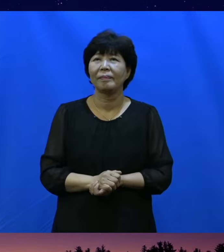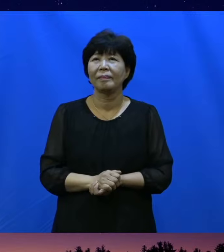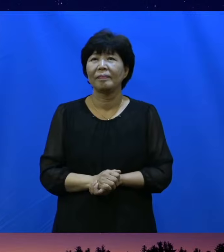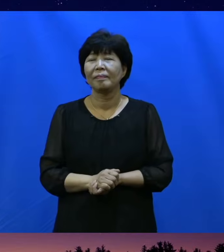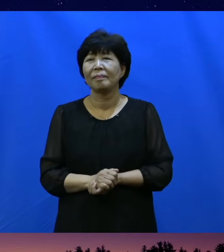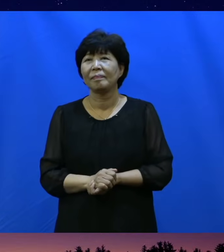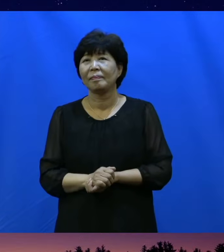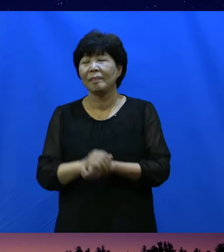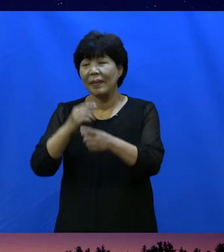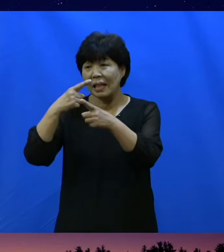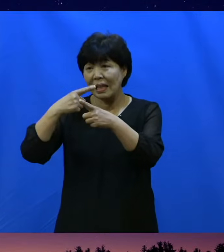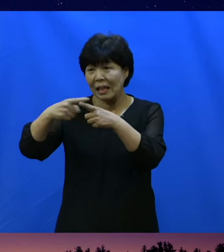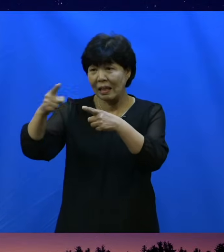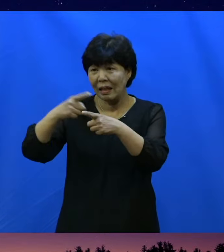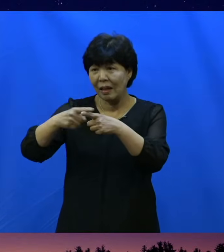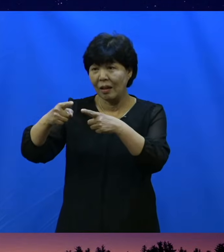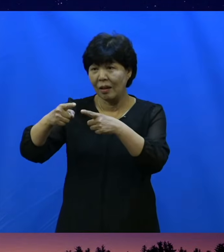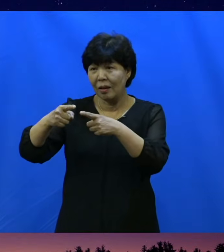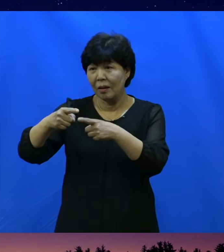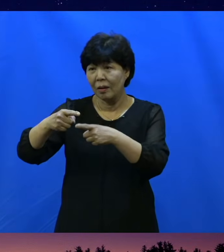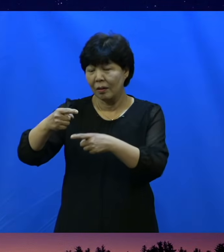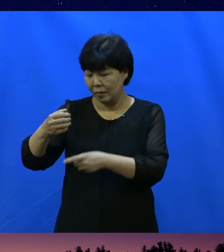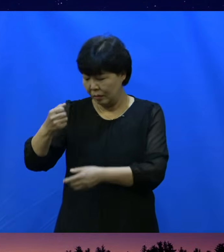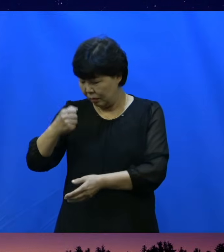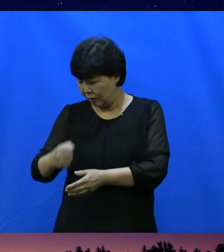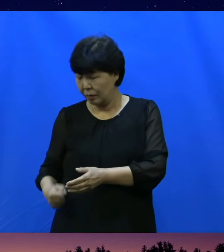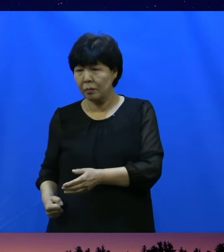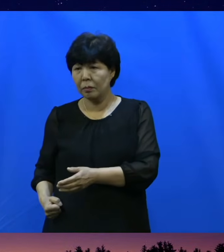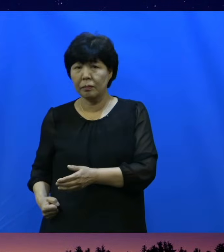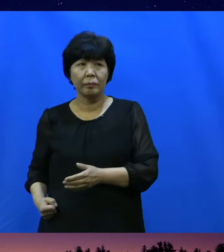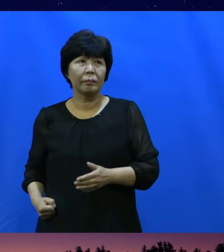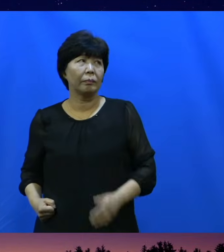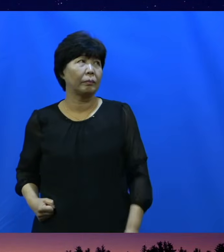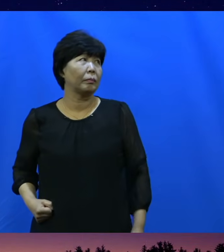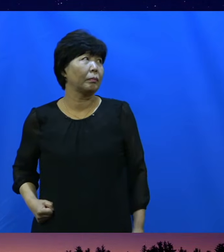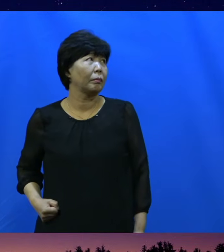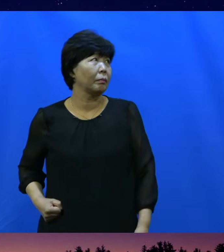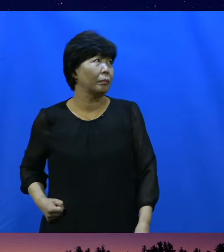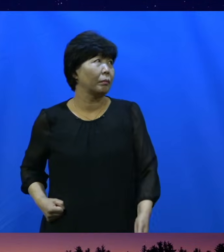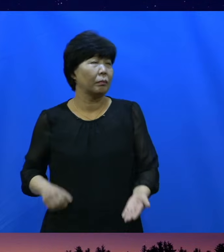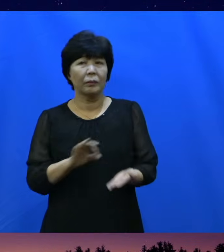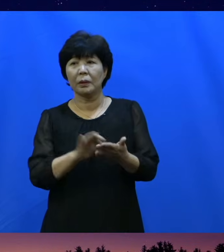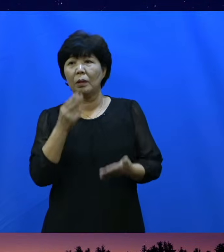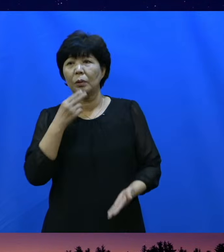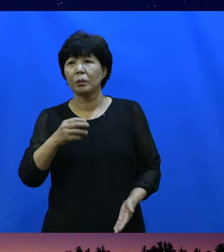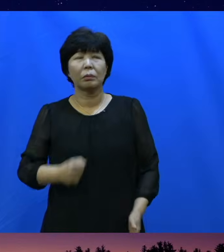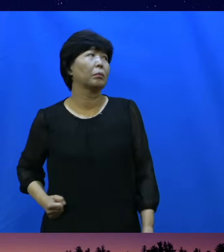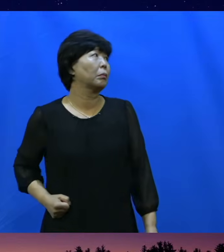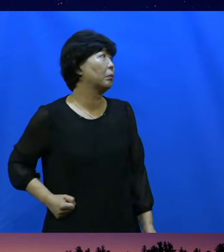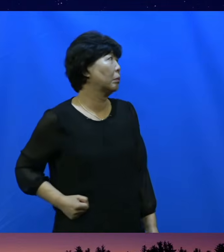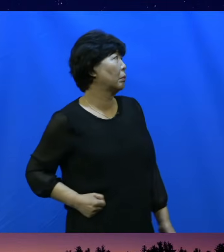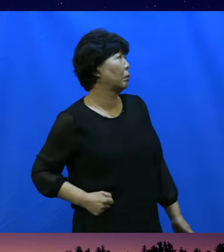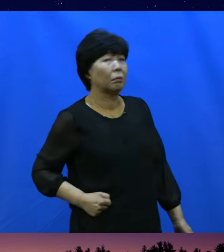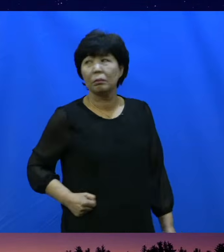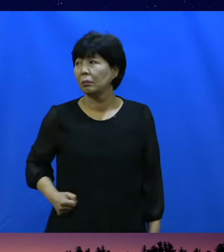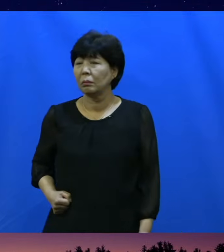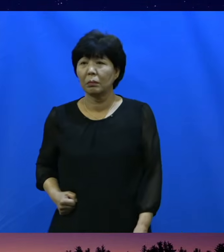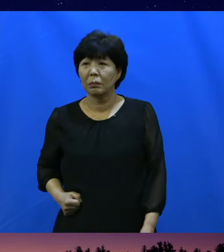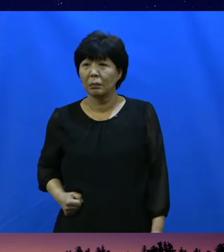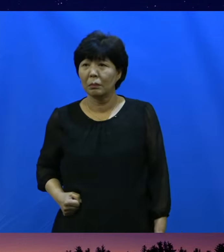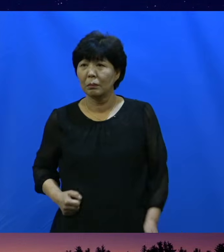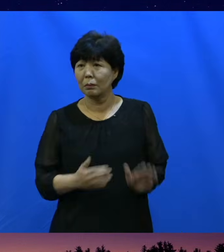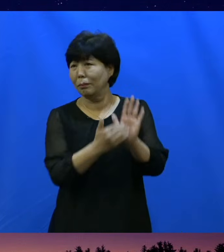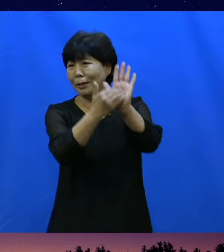여러분, 검을 여러분 취해야 되잖아요. 검을 확실하게 붙잡고, 그죠? 휘둘러야 되잖아요. 적을